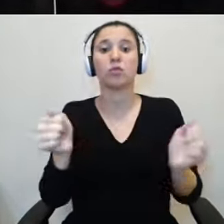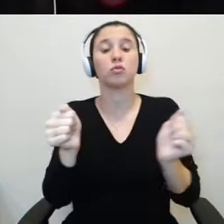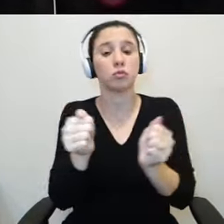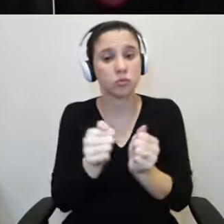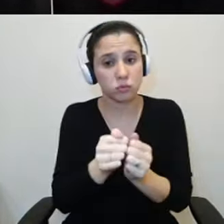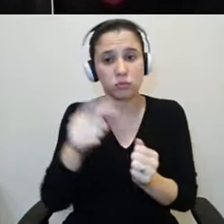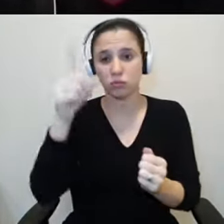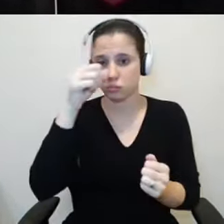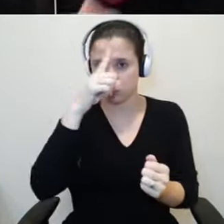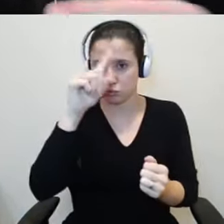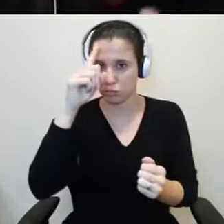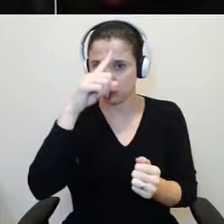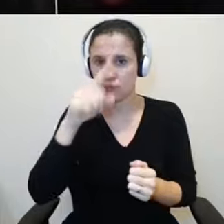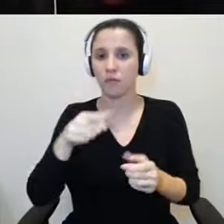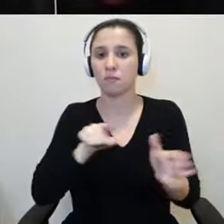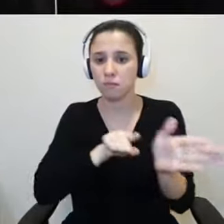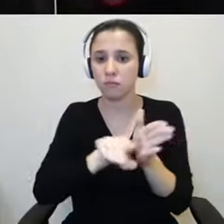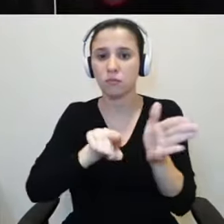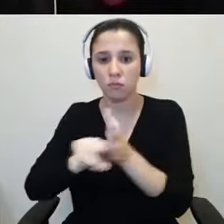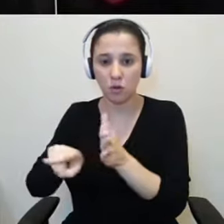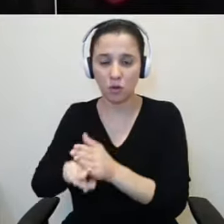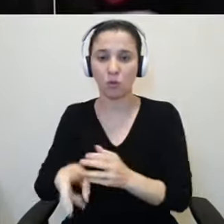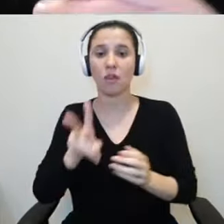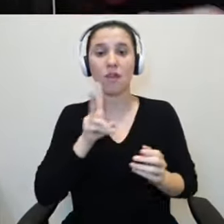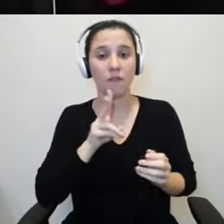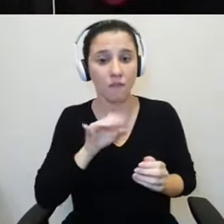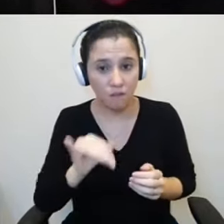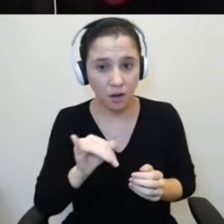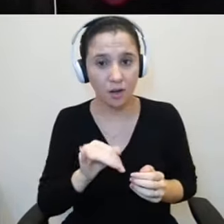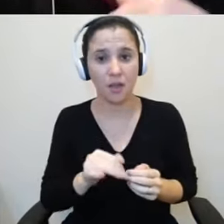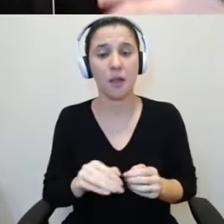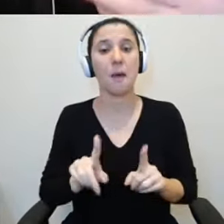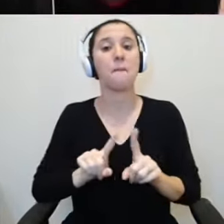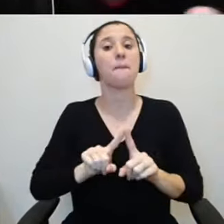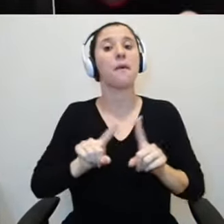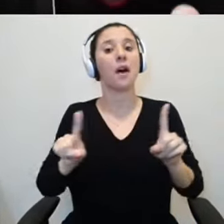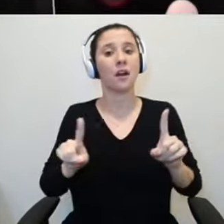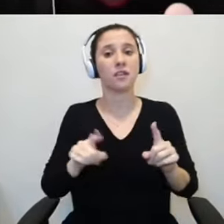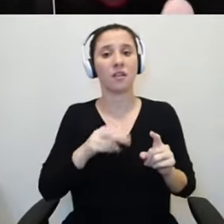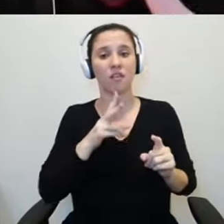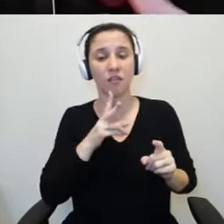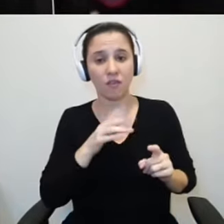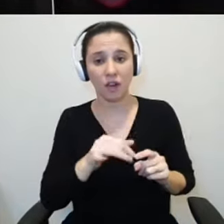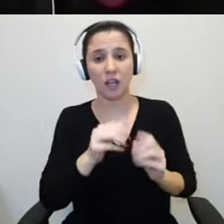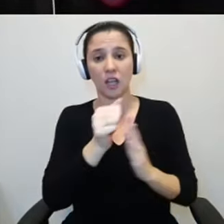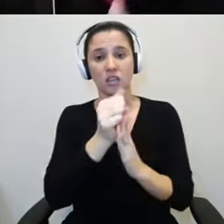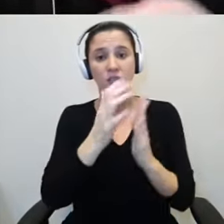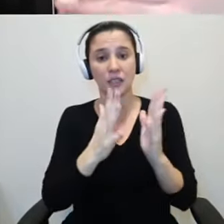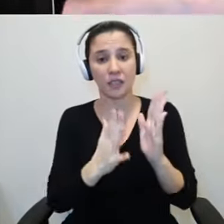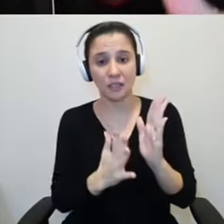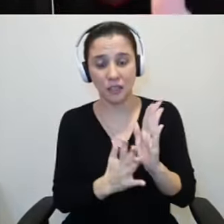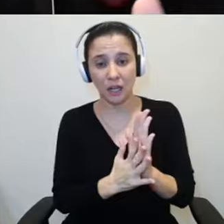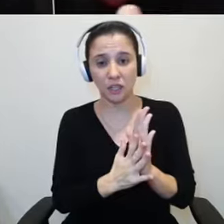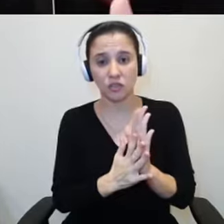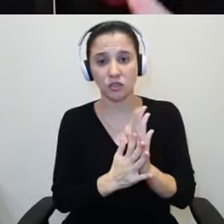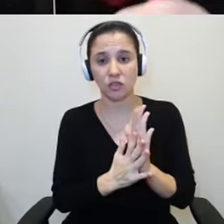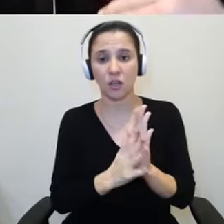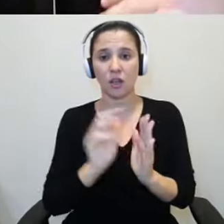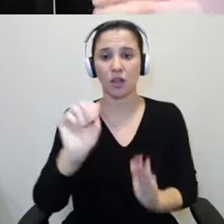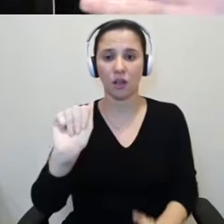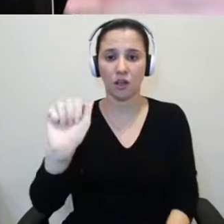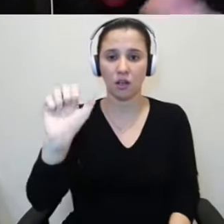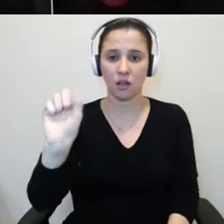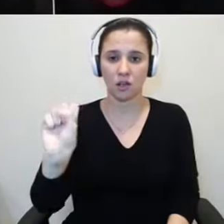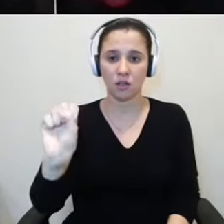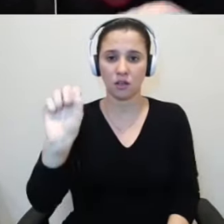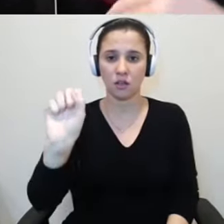da sua aula, mas a gente não vai priorizar principalmente essas atividades assíncronas, que são o quê? Professores mandando